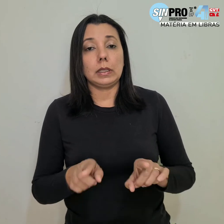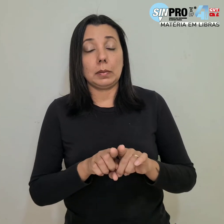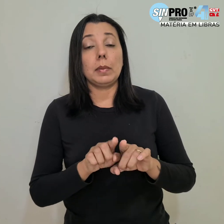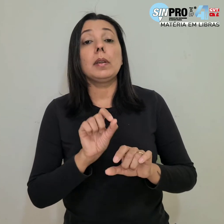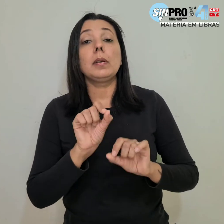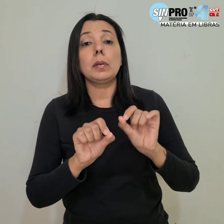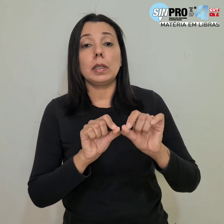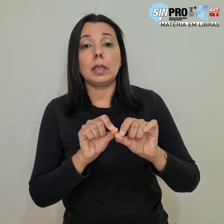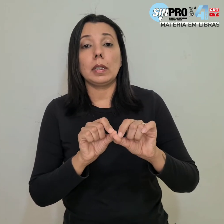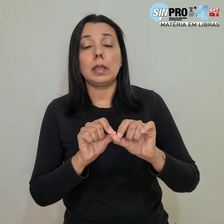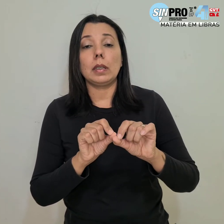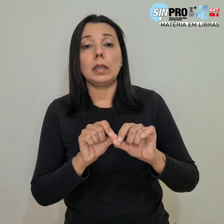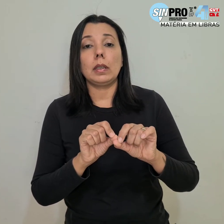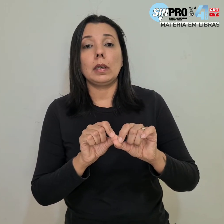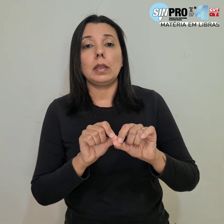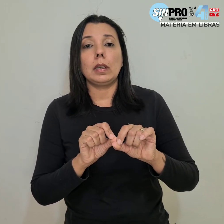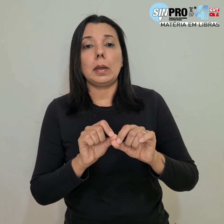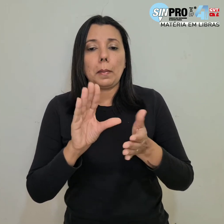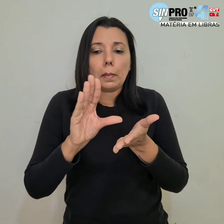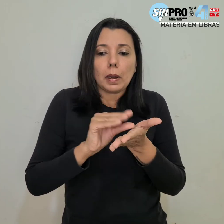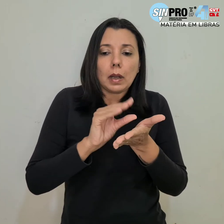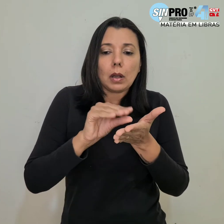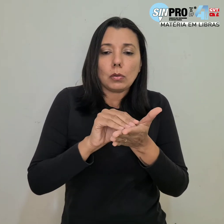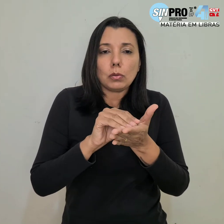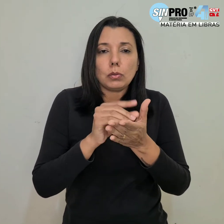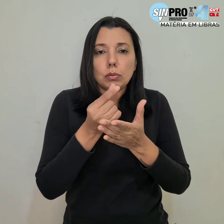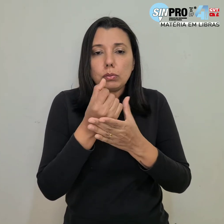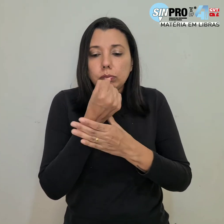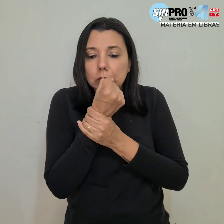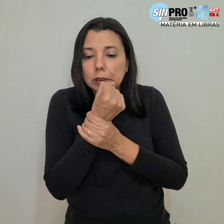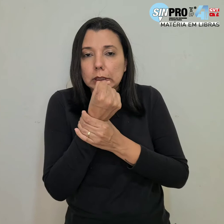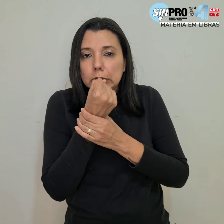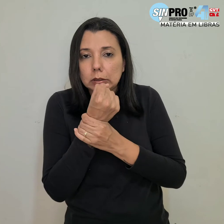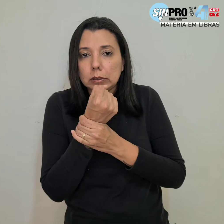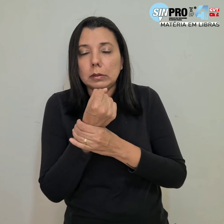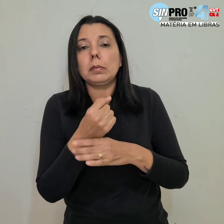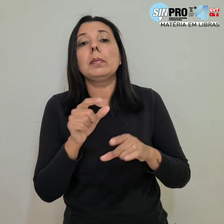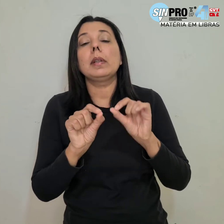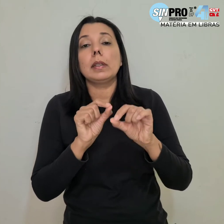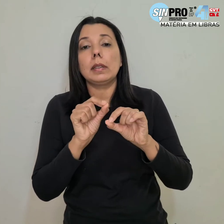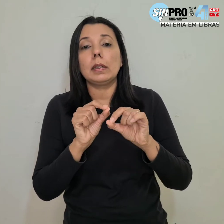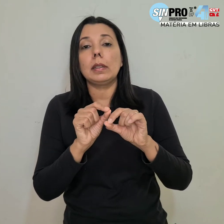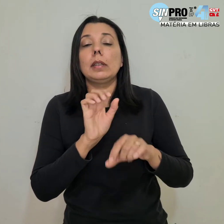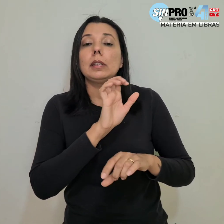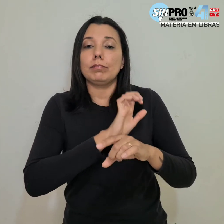incluindo aí com retenção de verbas públicas para estados e municípios.